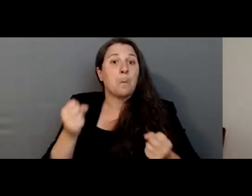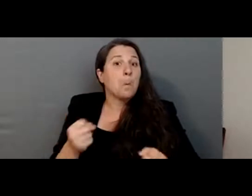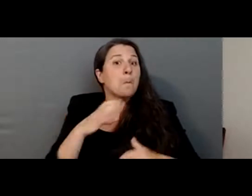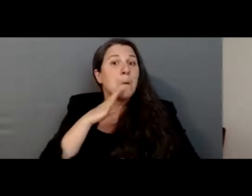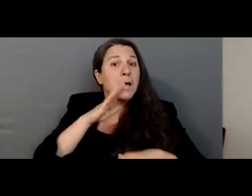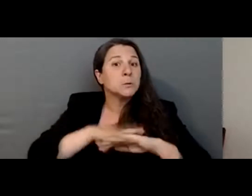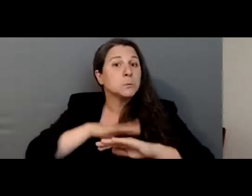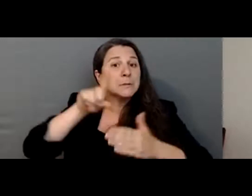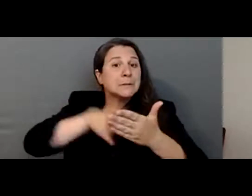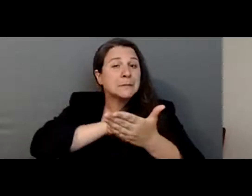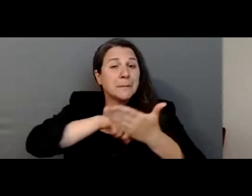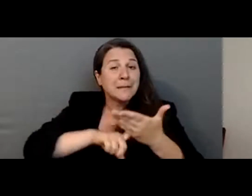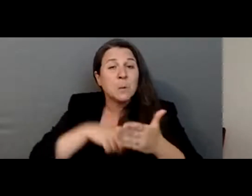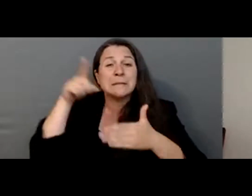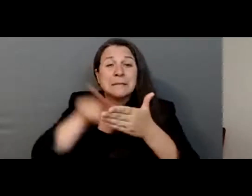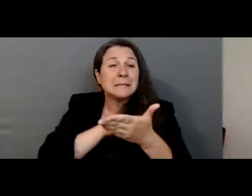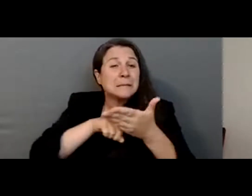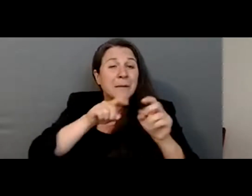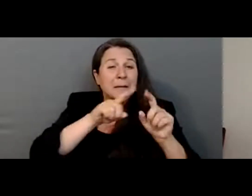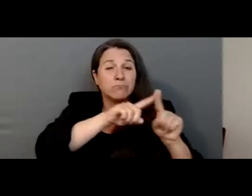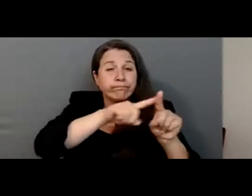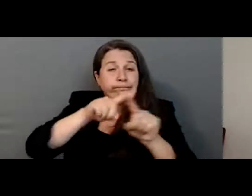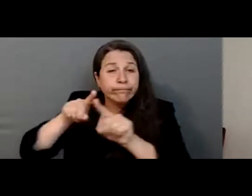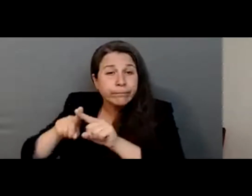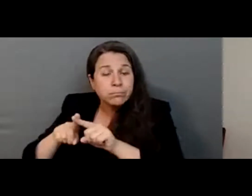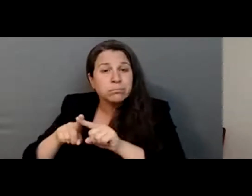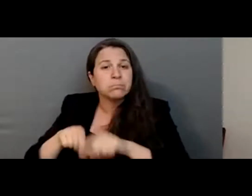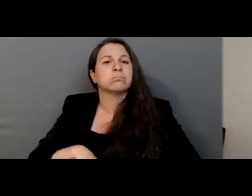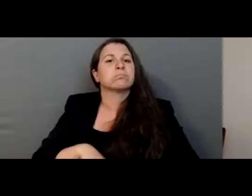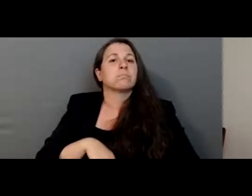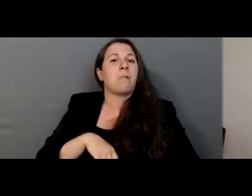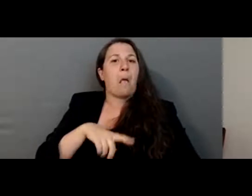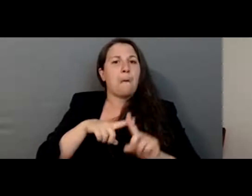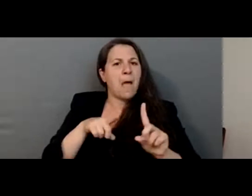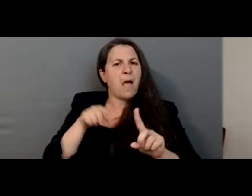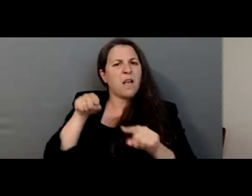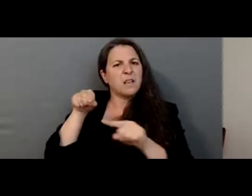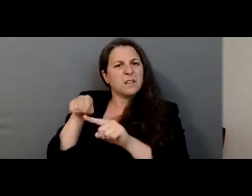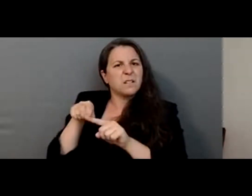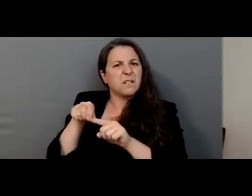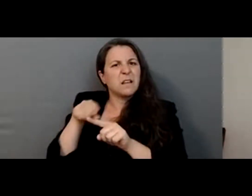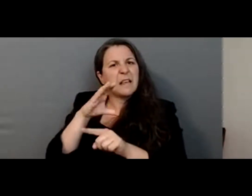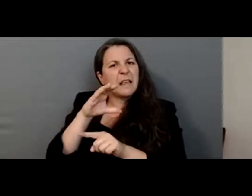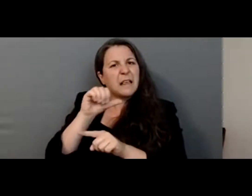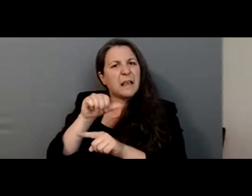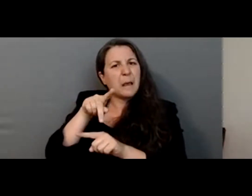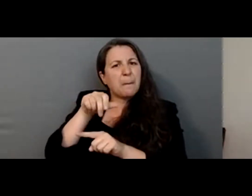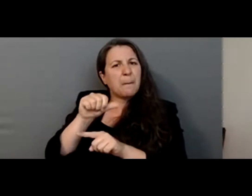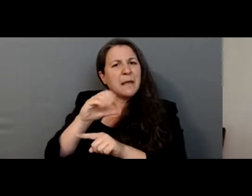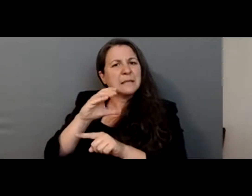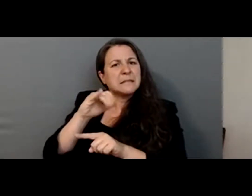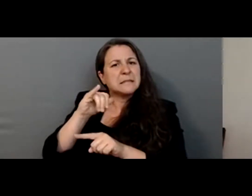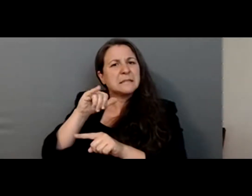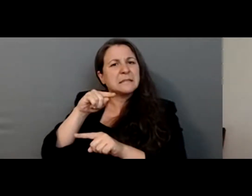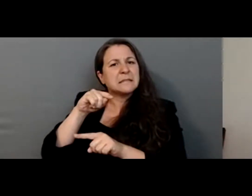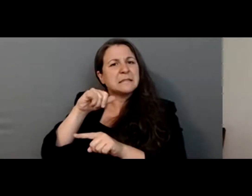l'idée selon laquelle certaines personnes sont capables d'eux et d'autres ne sont pas capables d'eux. Mais encore une fois, le fardeau de la preuve